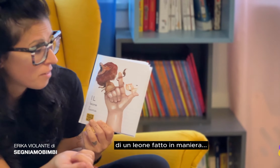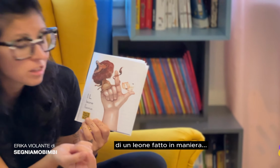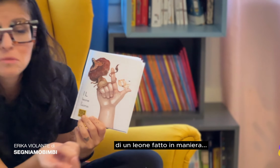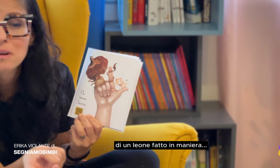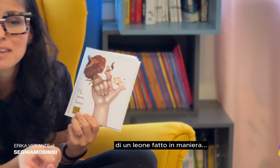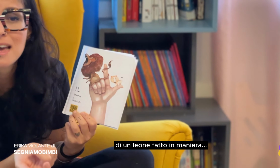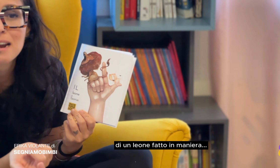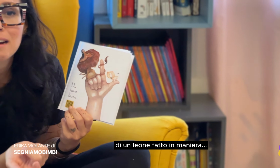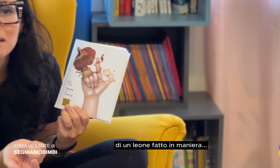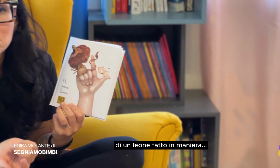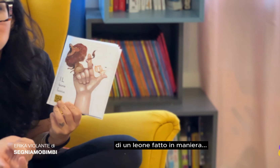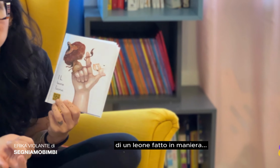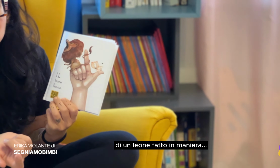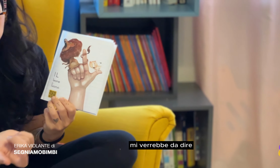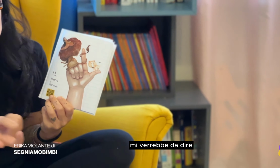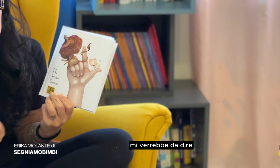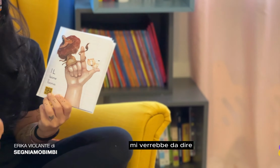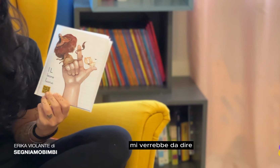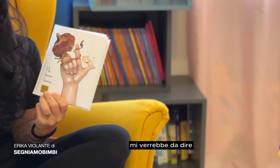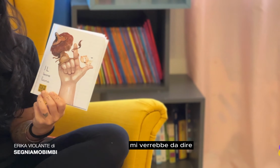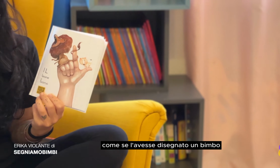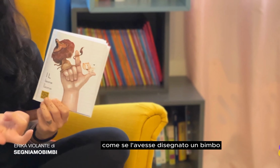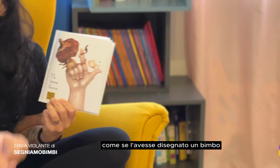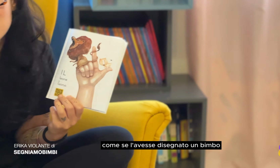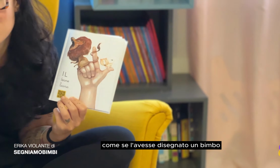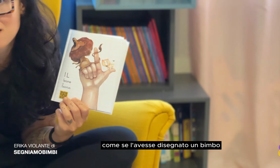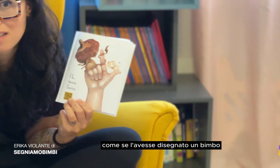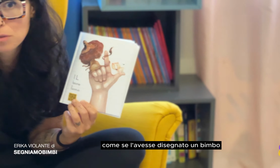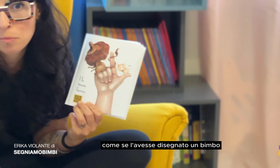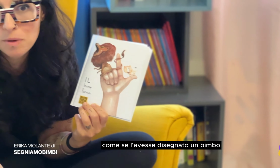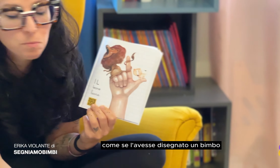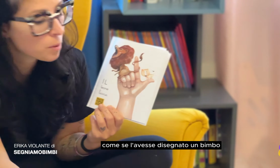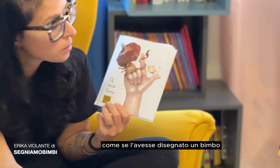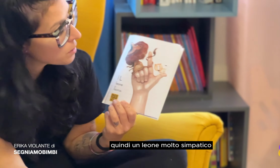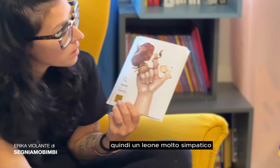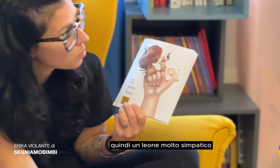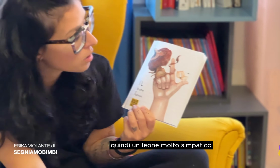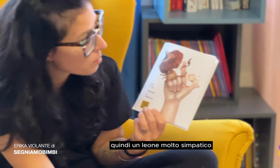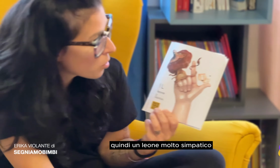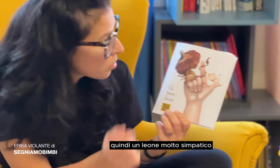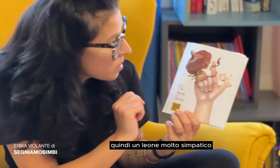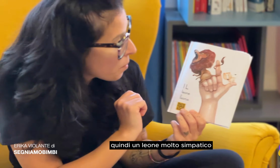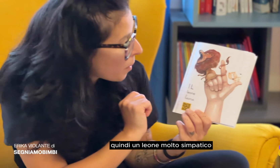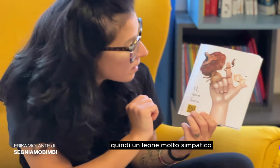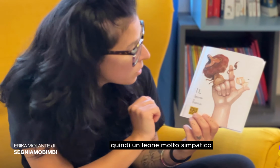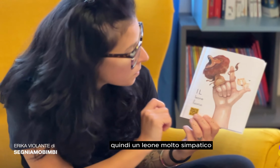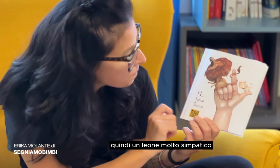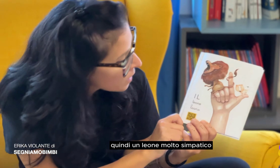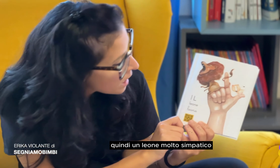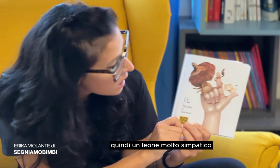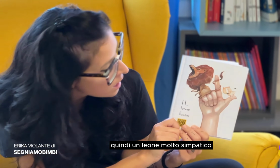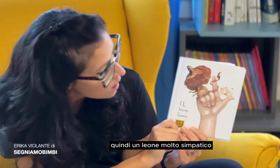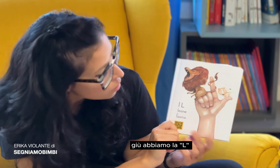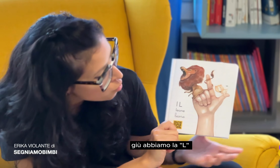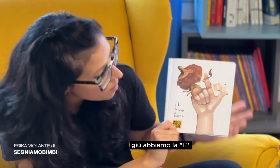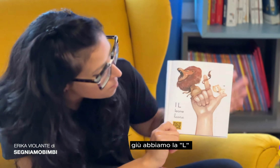fatto in maniera, mi verrebbe da dire, come se l'avesse disegnato un bimbo, quindi un leone molto simpatico. Giù